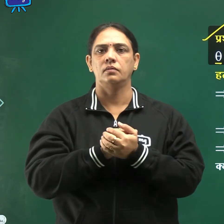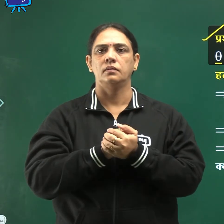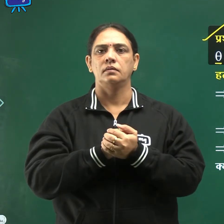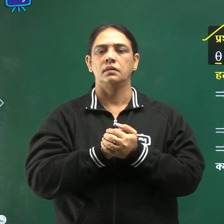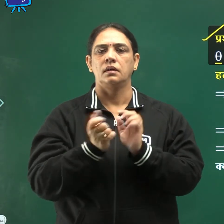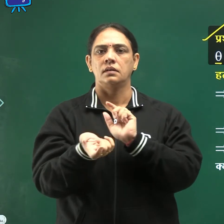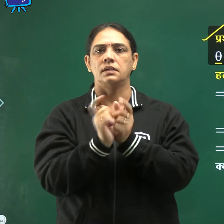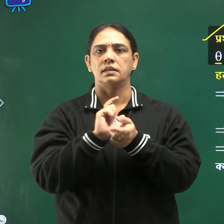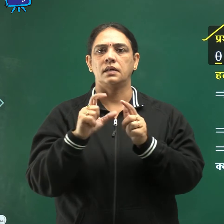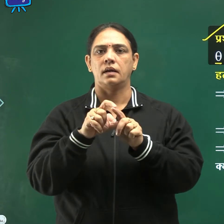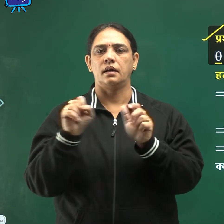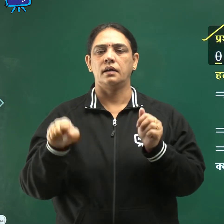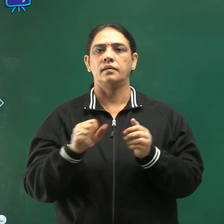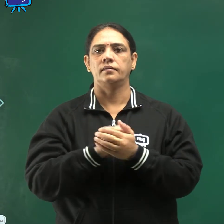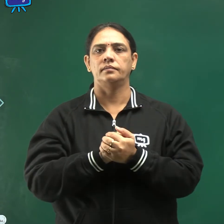चेंज करेंगे।